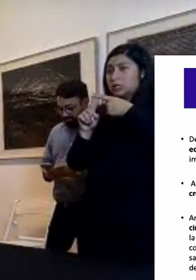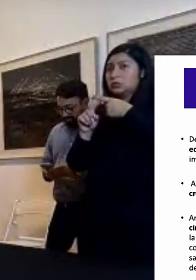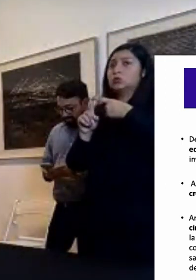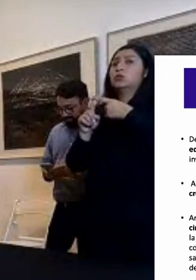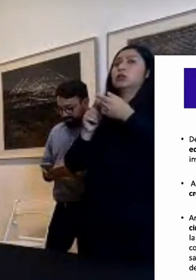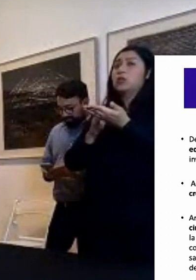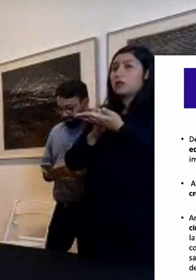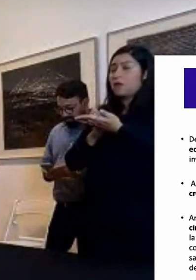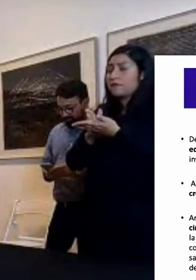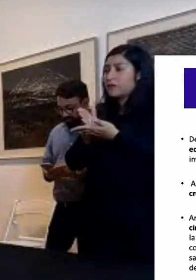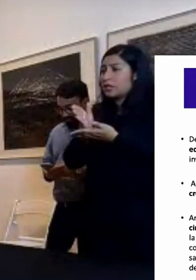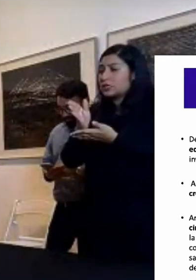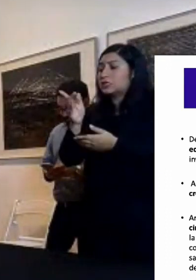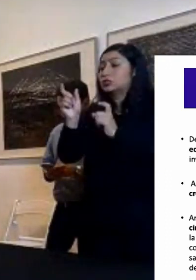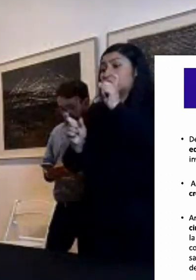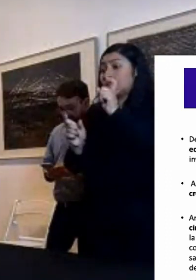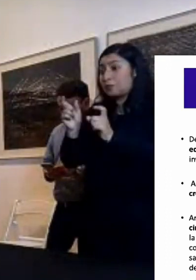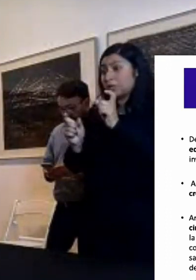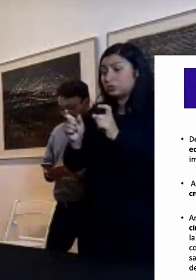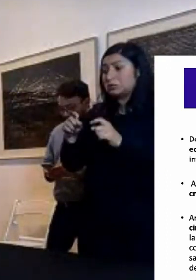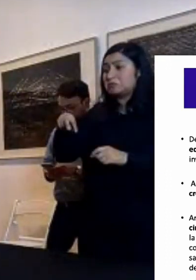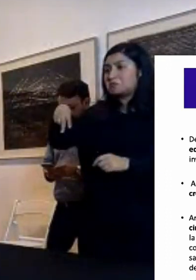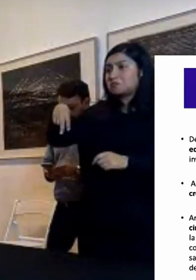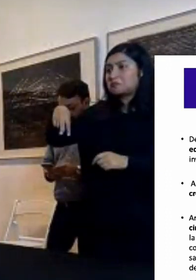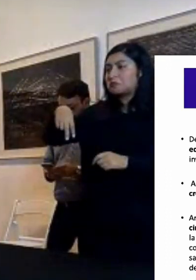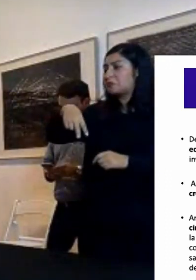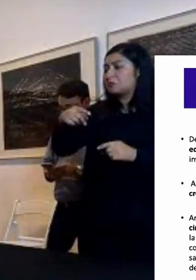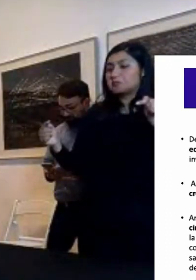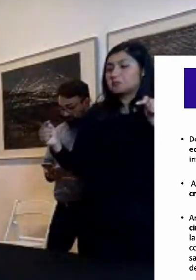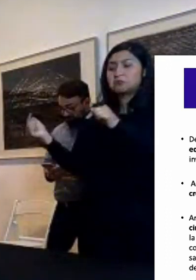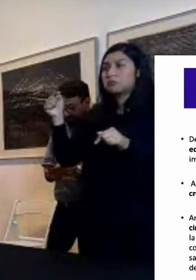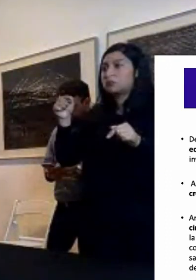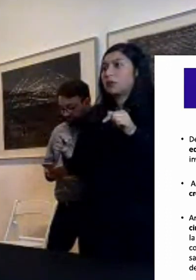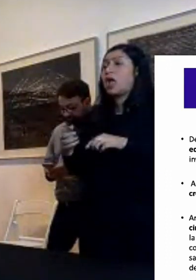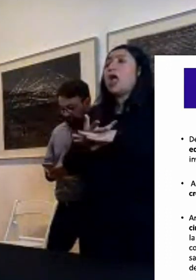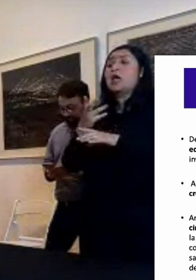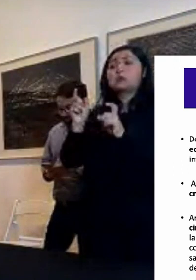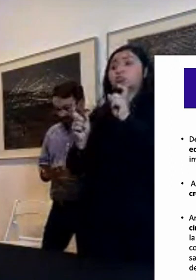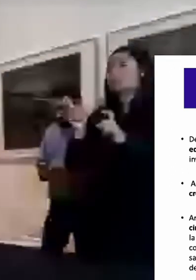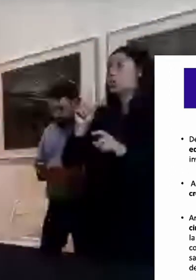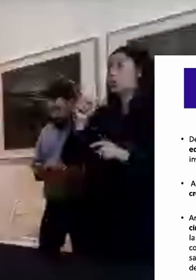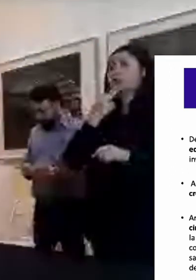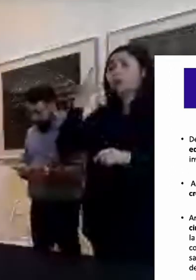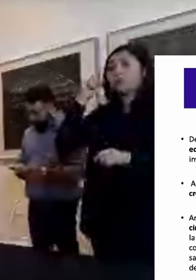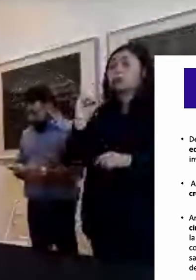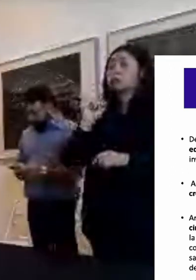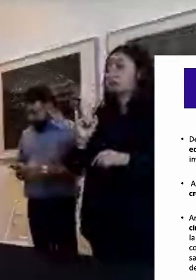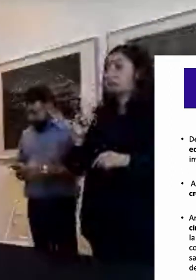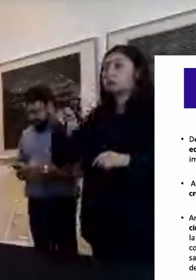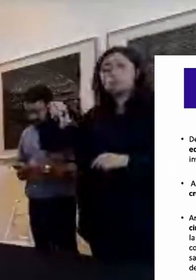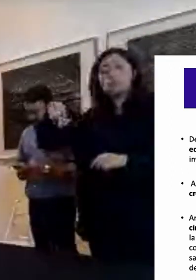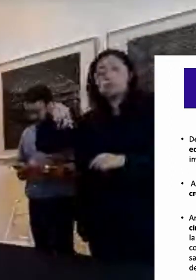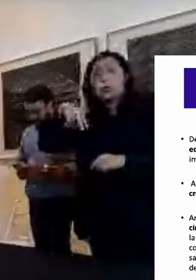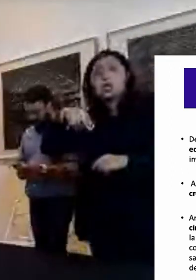y transeúntes del barrio, porque hay que entender también que hay mucha gente que no vive acá, pero pasa por aquí todos los días y de pronto pasa a tomarse un café,